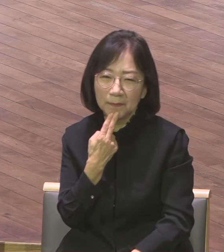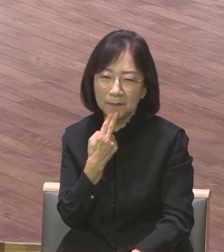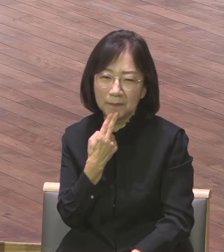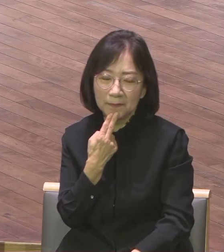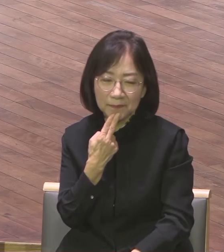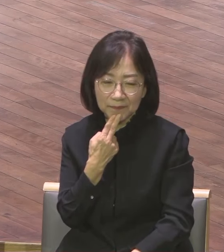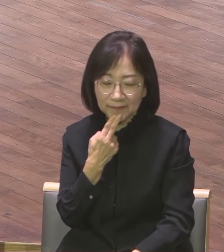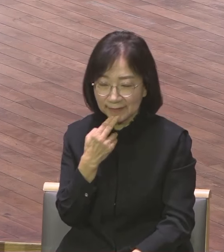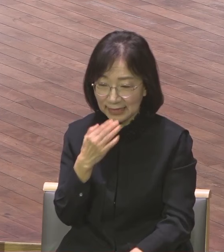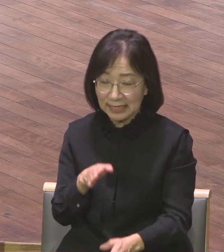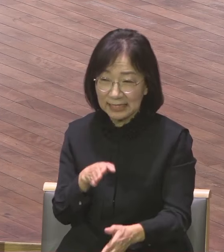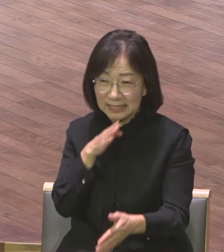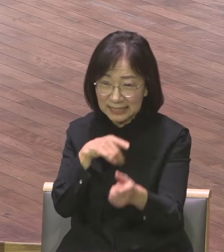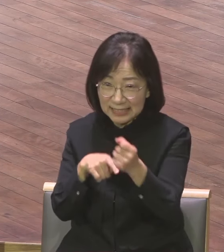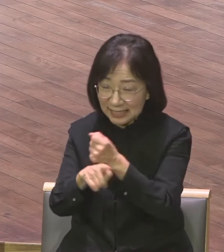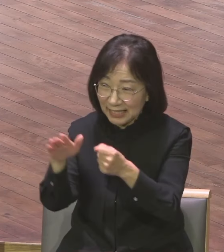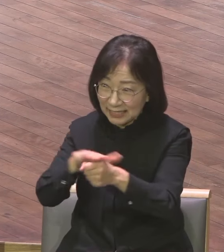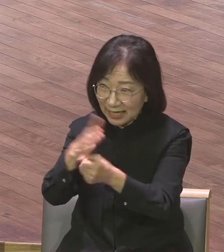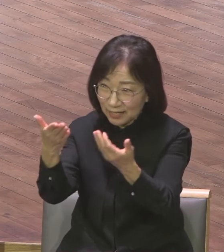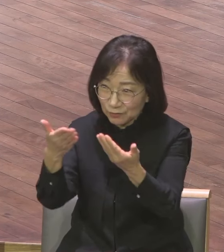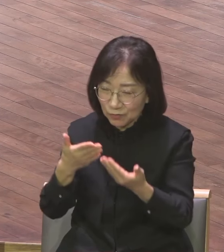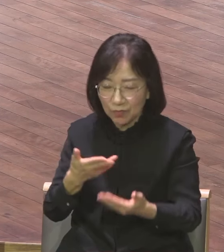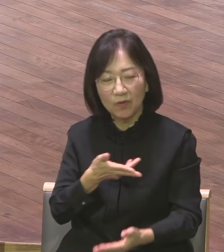진리의 사랑 받질 않아요.